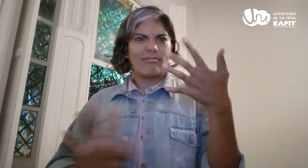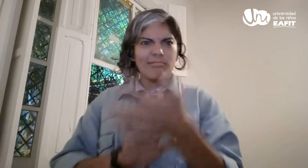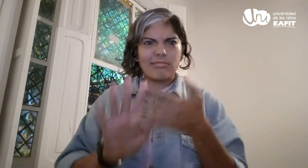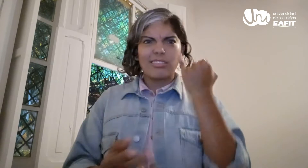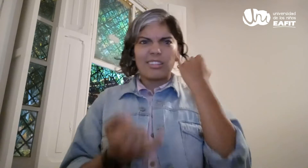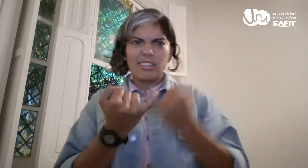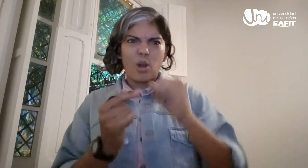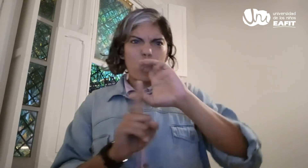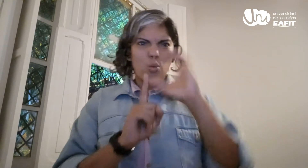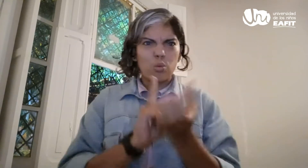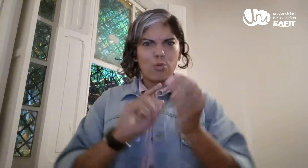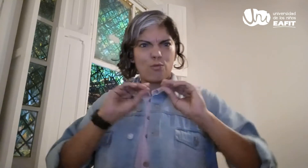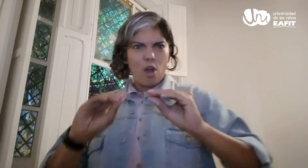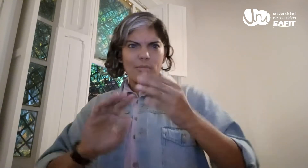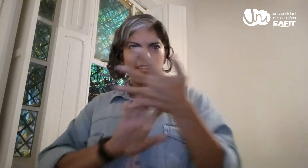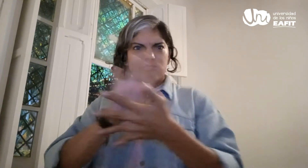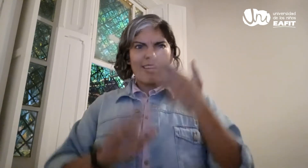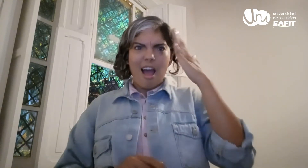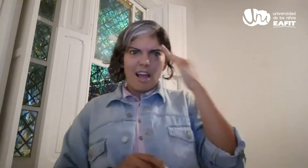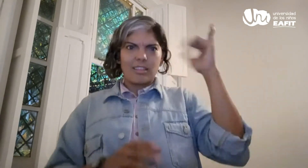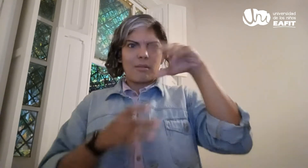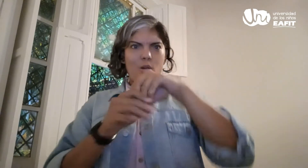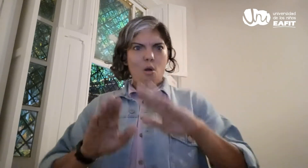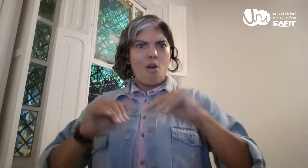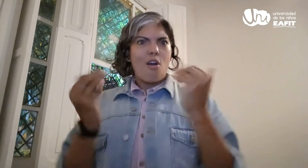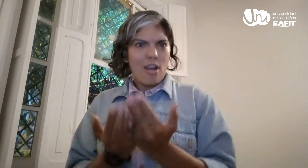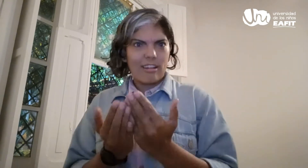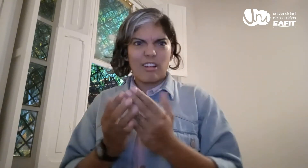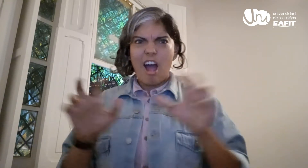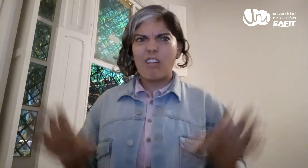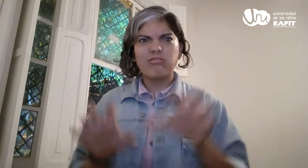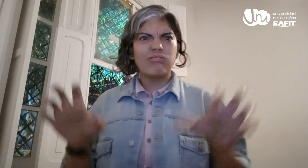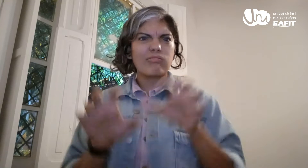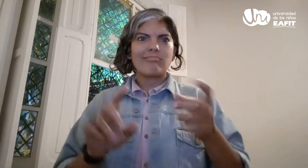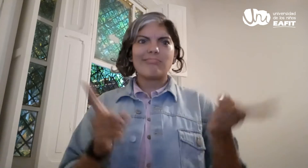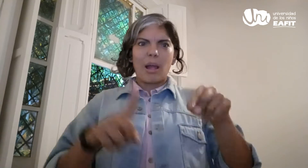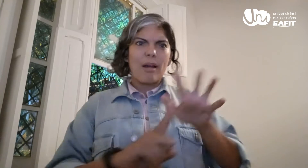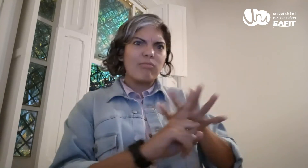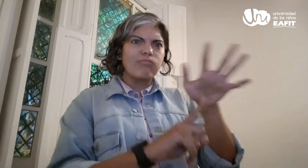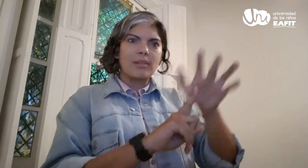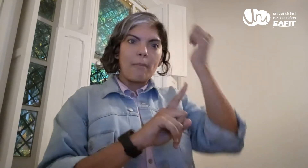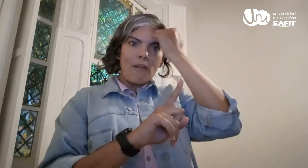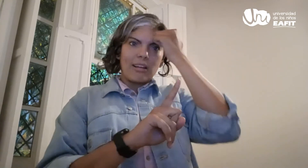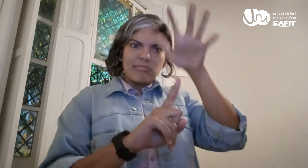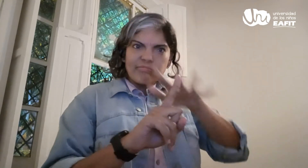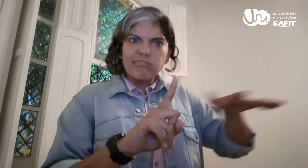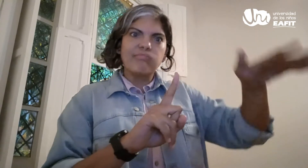acompañamiento en el fortalecimiento y adquisición de la lengua, la identidad sorda y la cultura, en el contexto particular de los colegios.